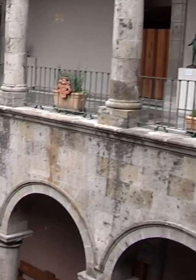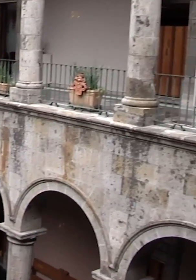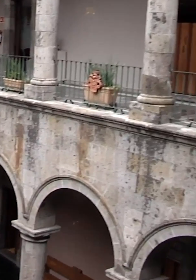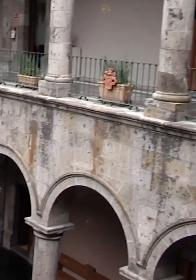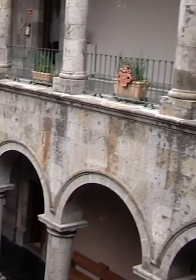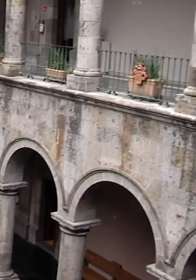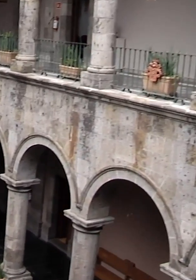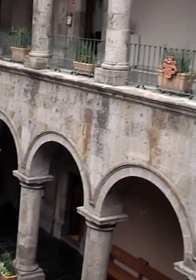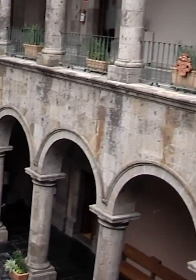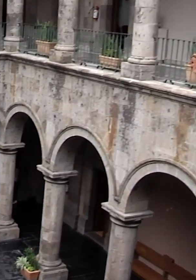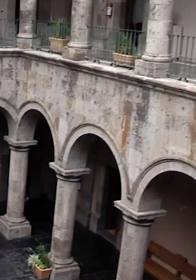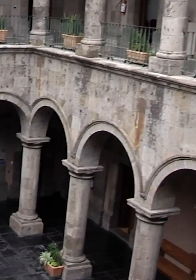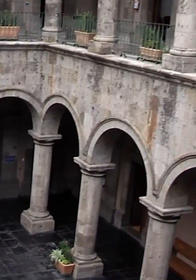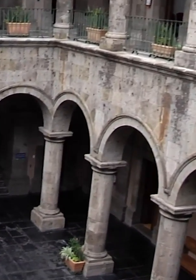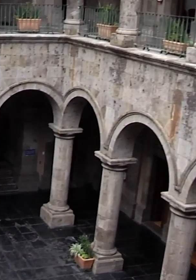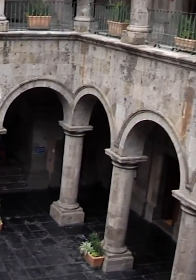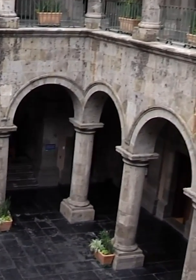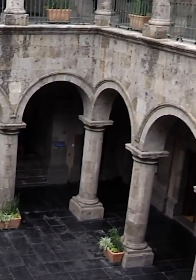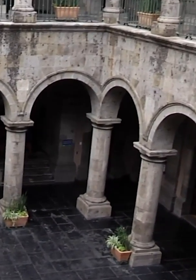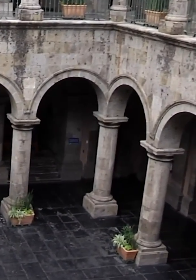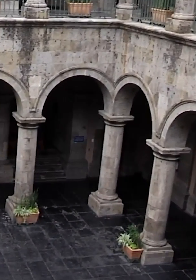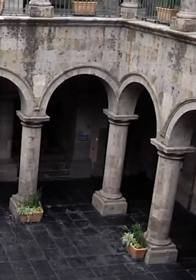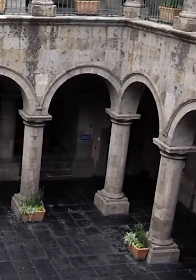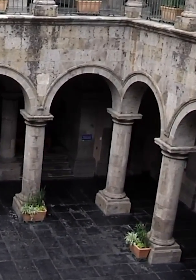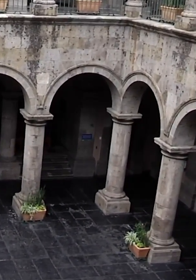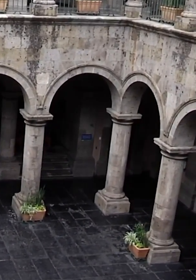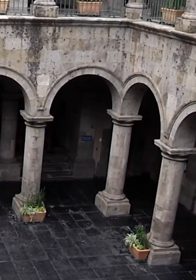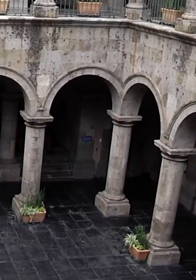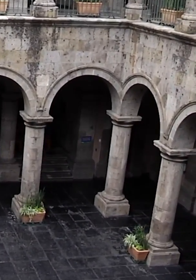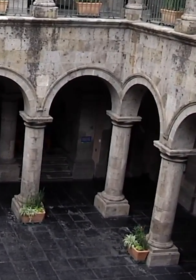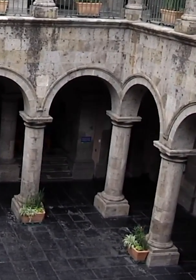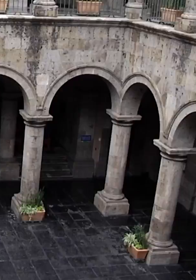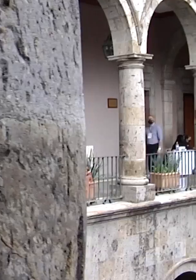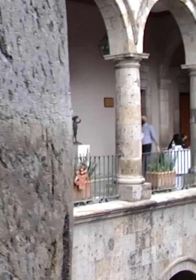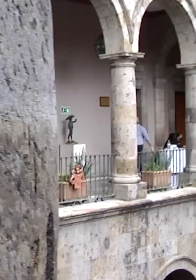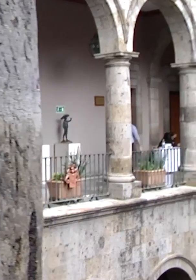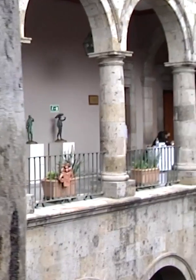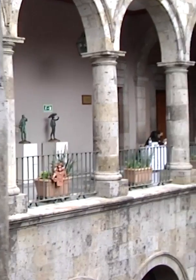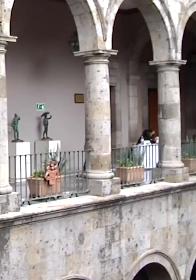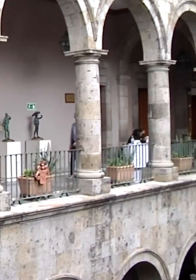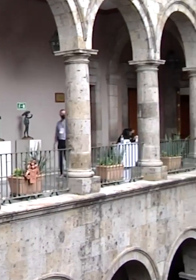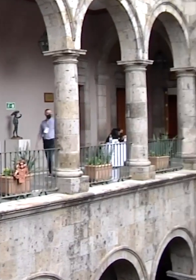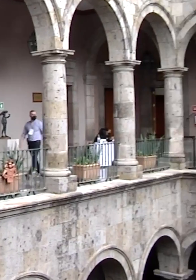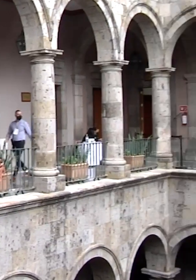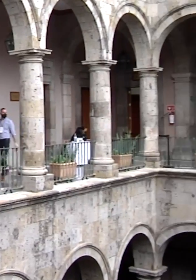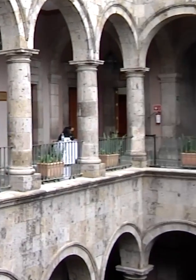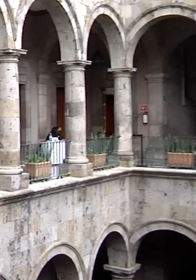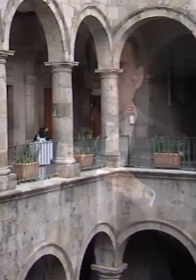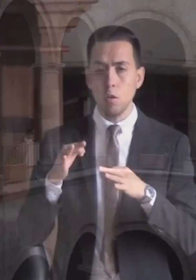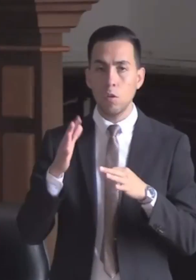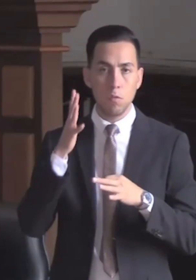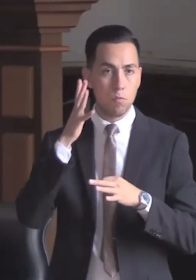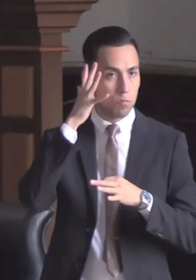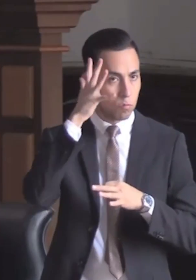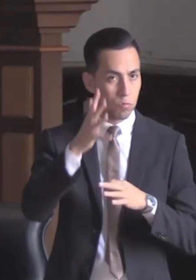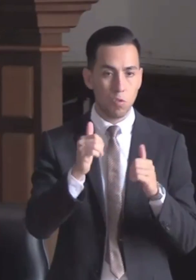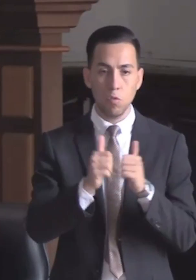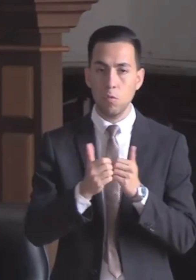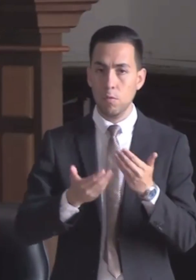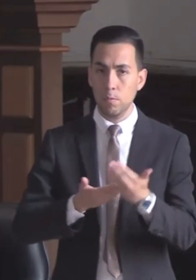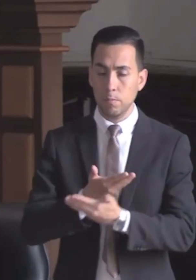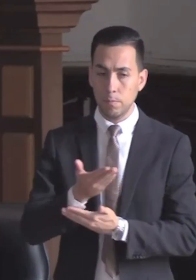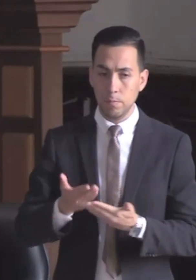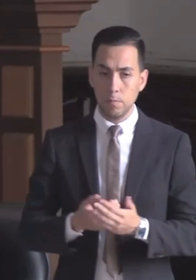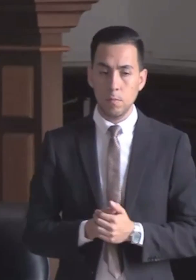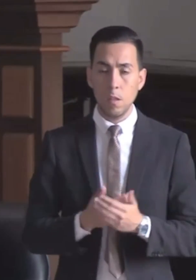En sesión solemne, el Pleno del Ayuntamiento de Guadalajara conmemoró el inicio de la gesta heroica e independentista. Recordamos